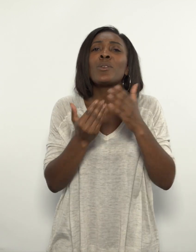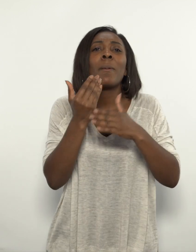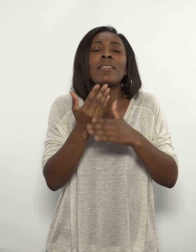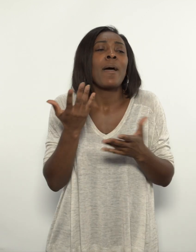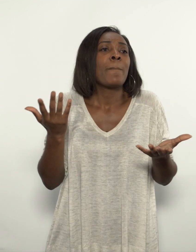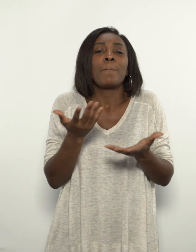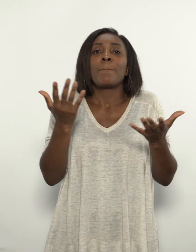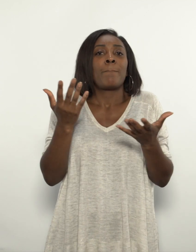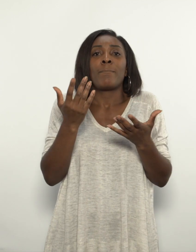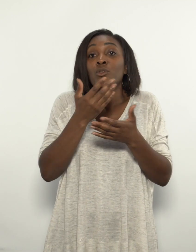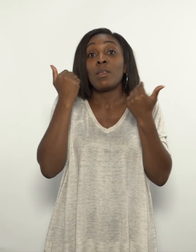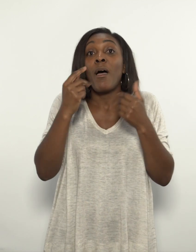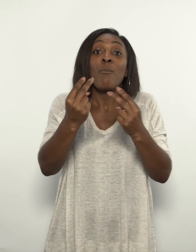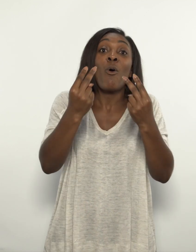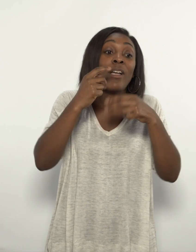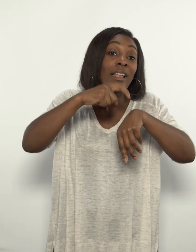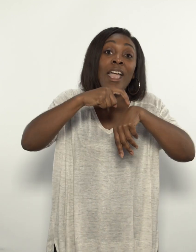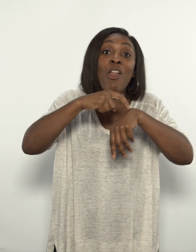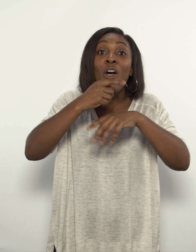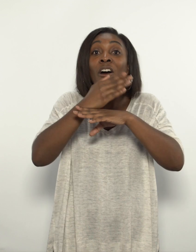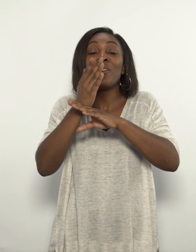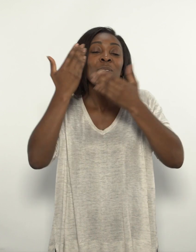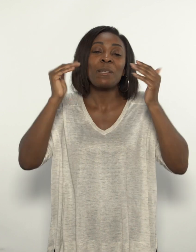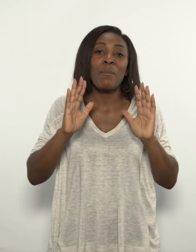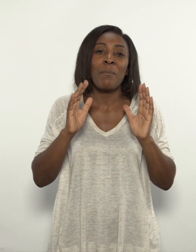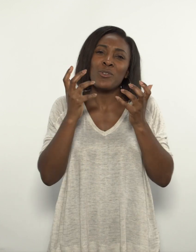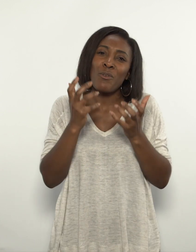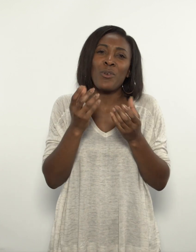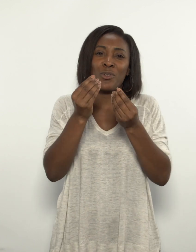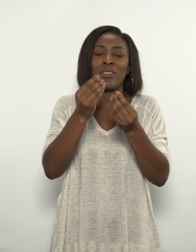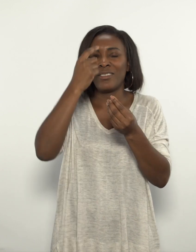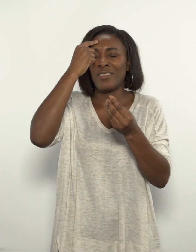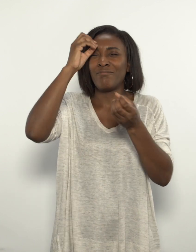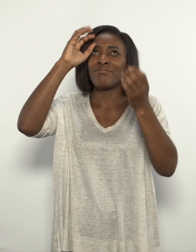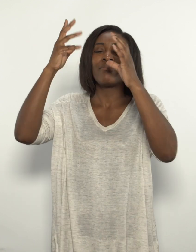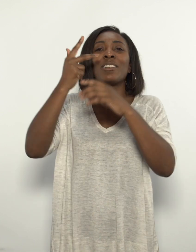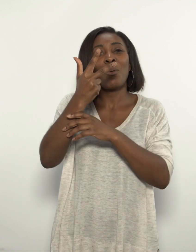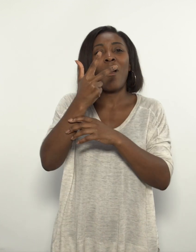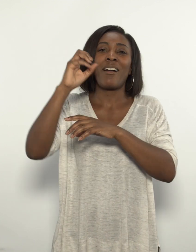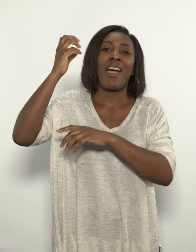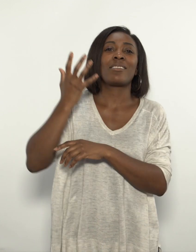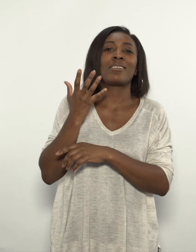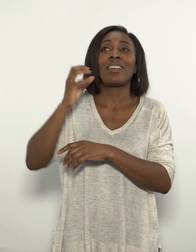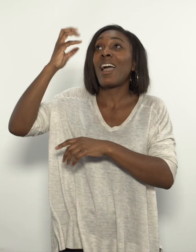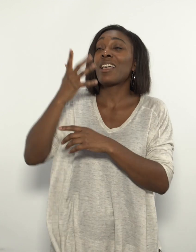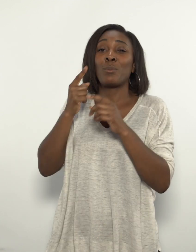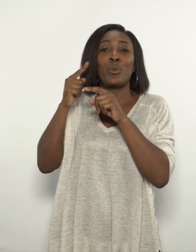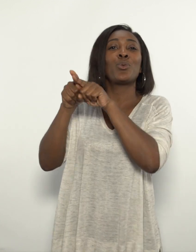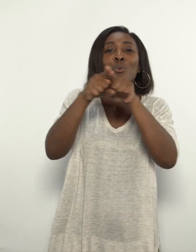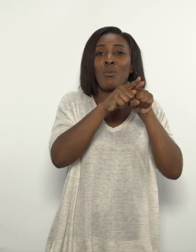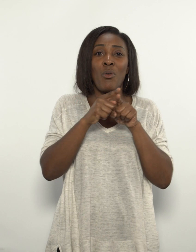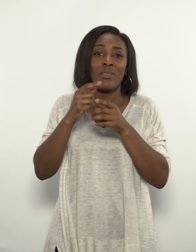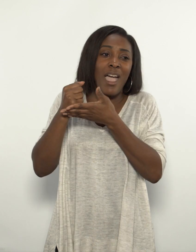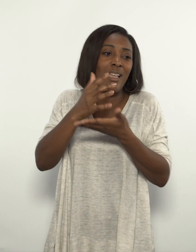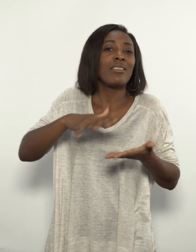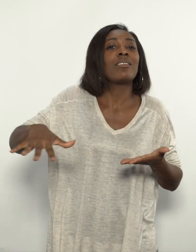aujourd'hui, peu importe à quel moment vous voyez cette vidéo, j'aimerais vraiment vous inviter à considérer ces trois types de grâce. la grâce commune de Dieu qui pourvoit